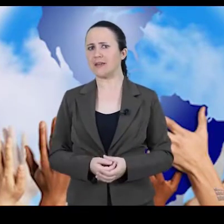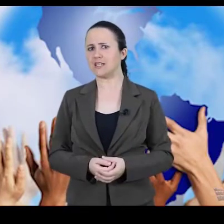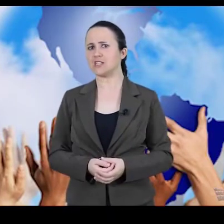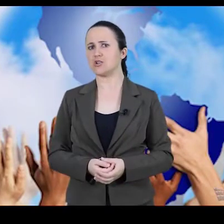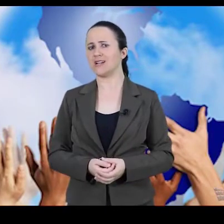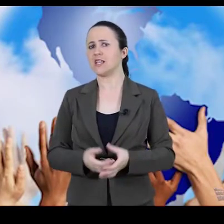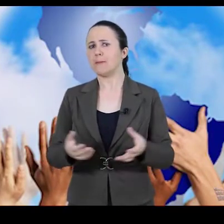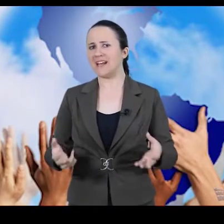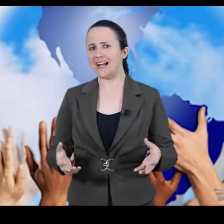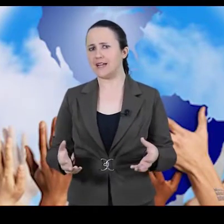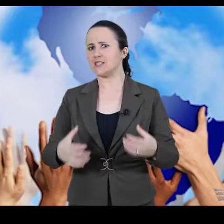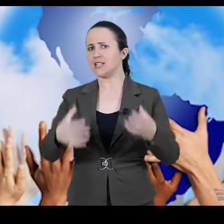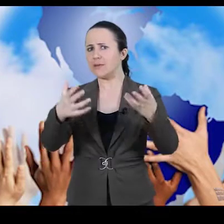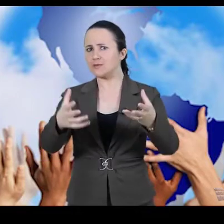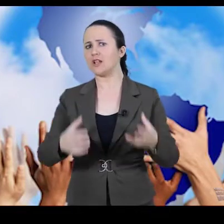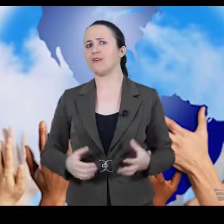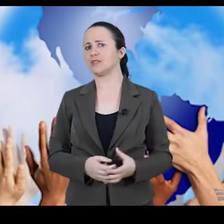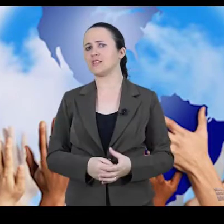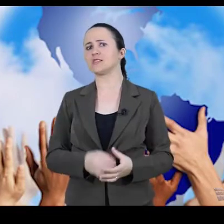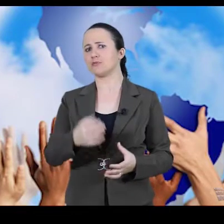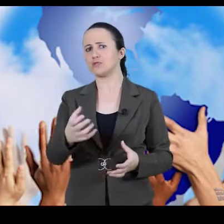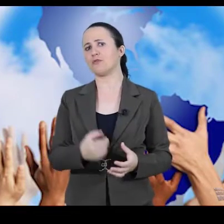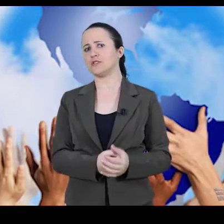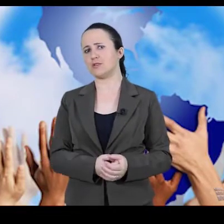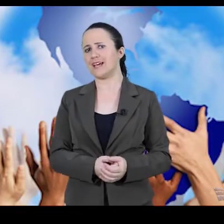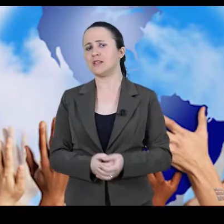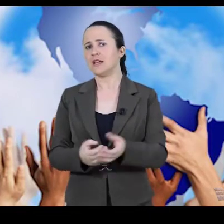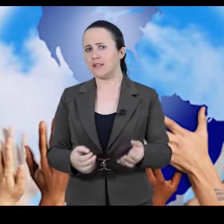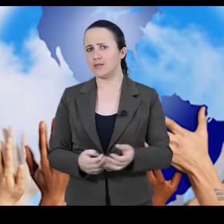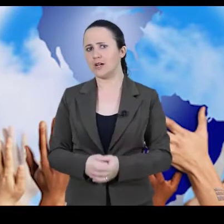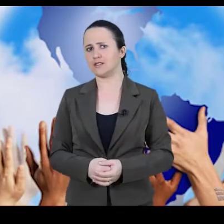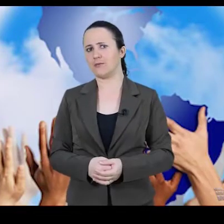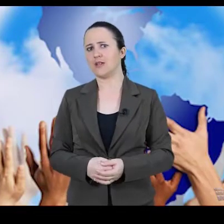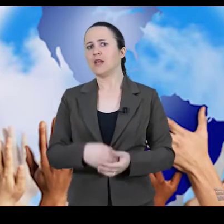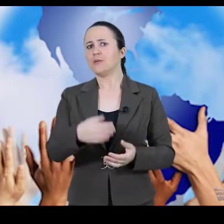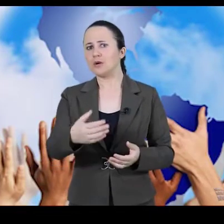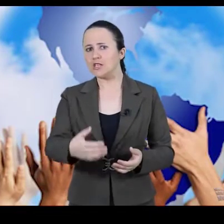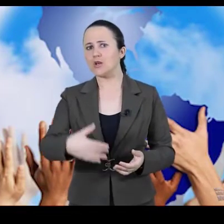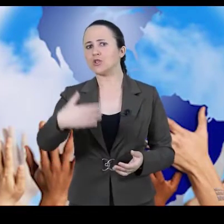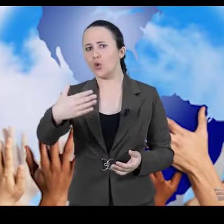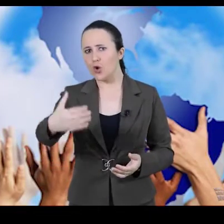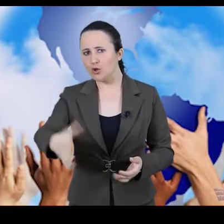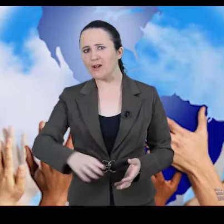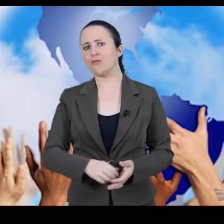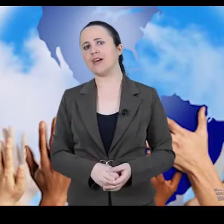das escolas precárias e até mesmo da valorização dos profissionais da educação. Por isso, há toda uma